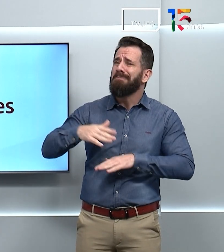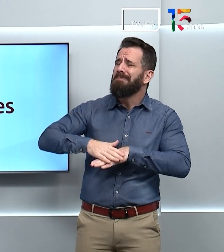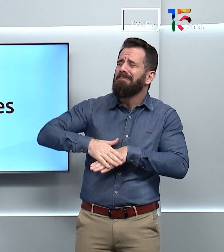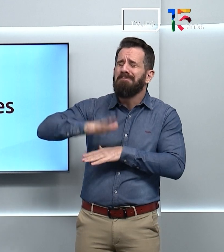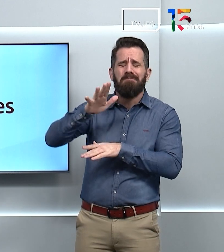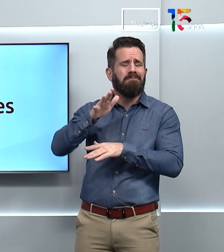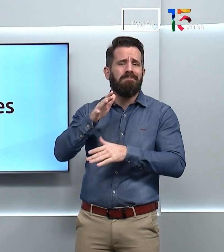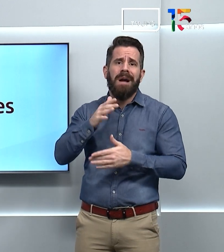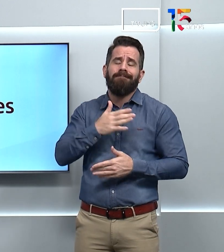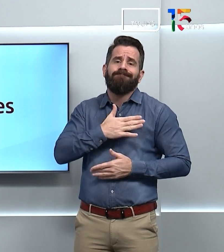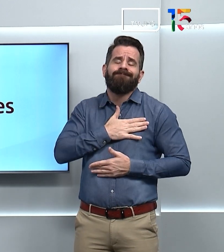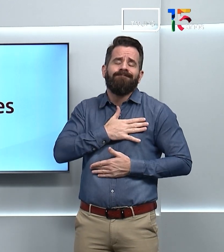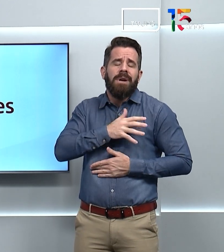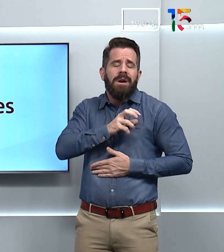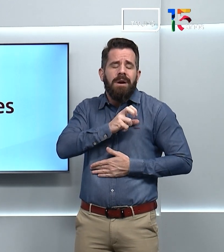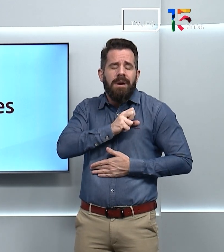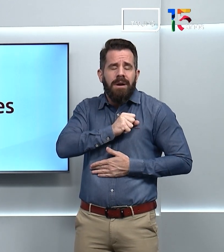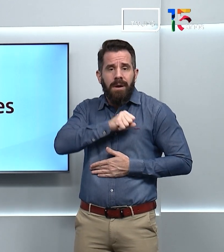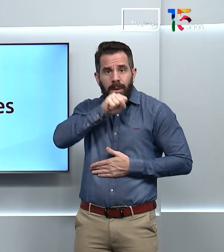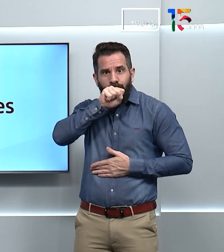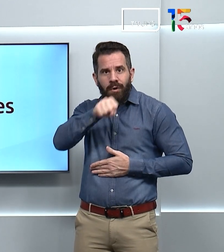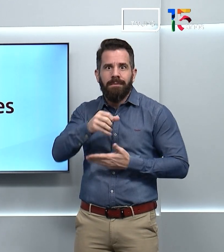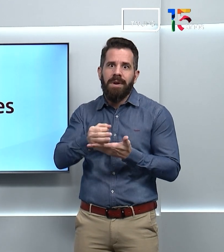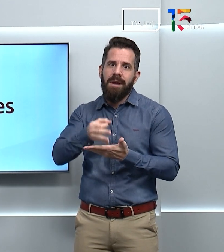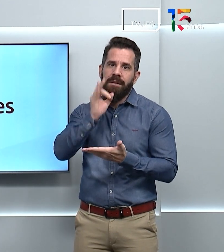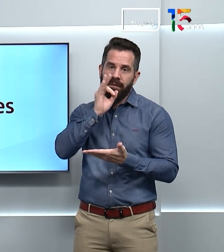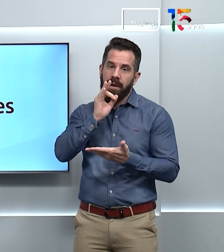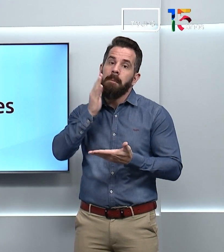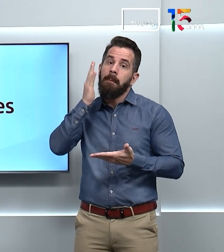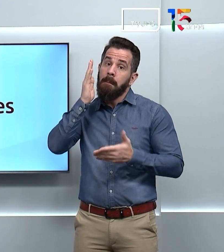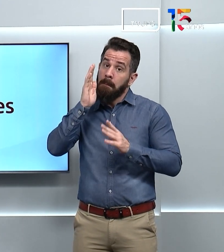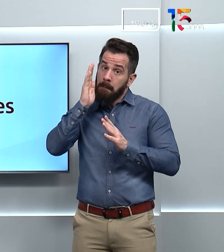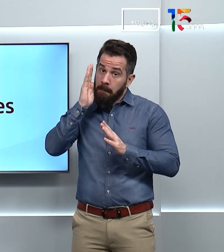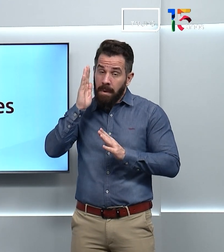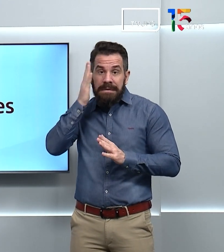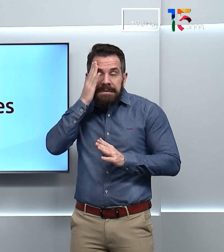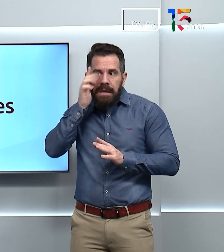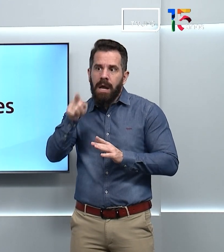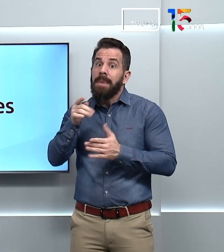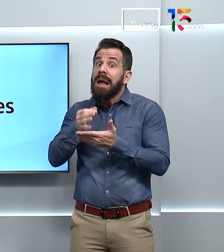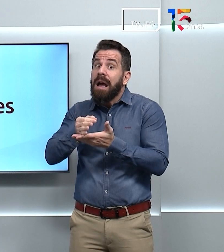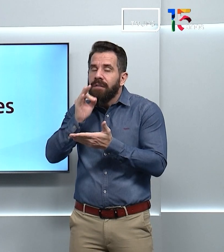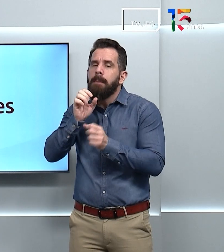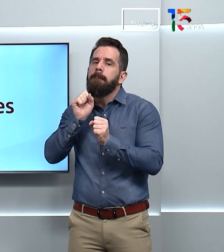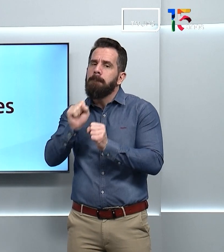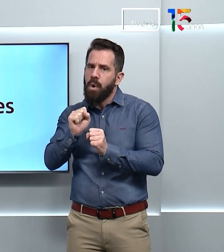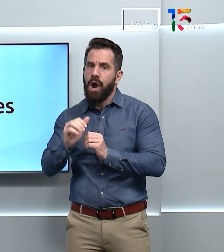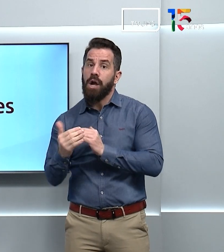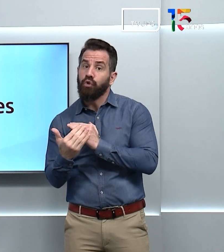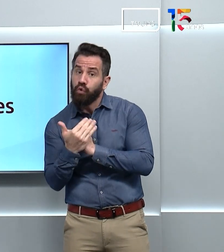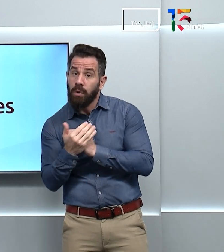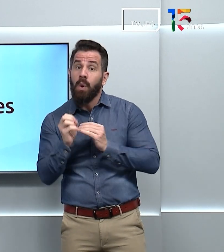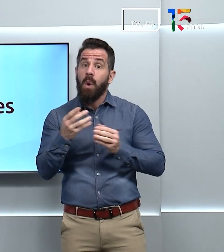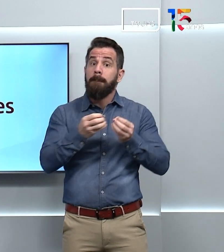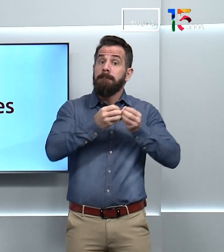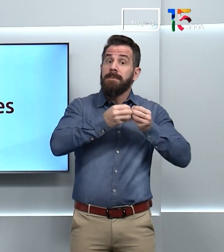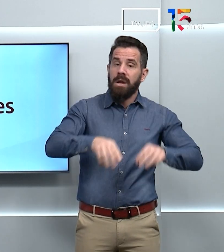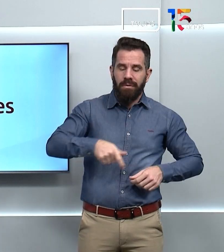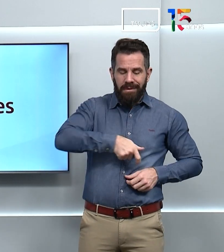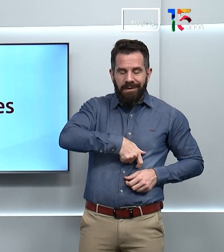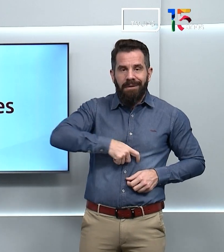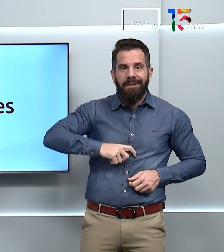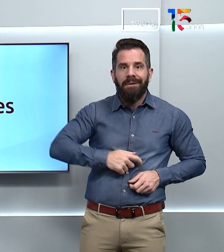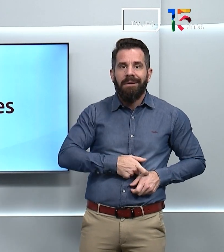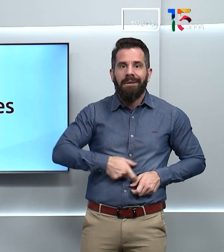o famoso cafezinho pode ser benéfico ou prejudicial ao trato gastrointestinal. Isso depende